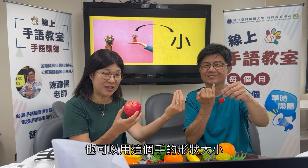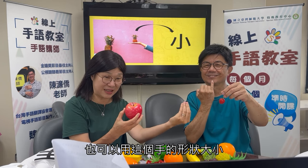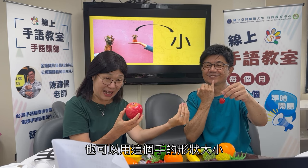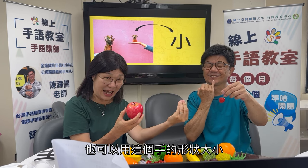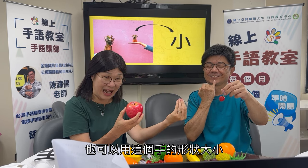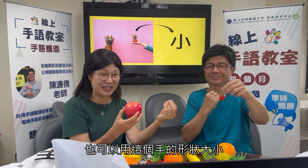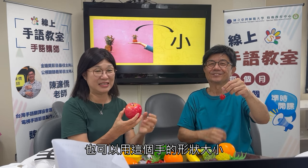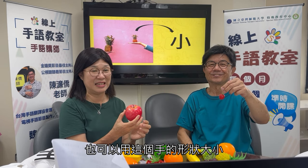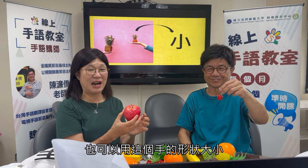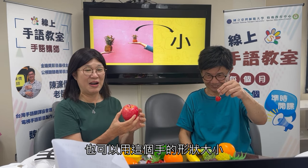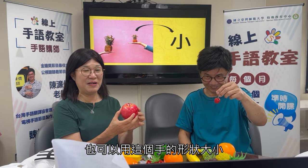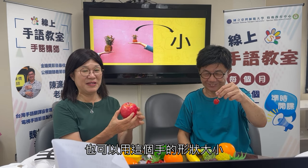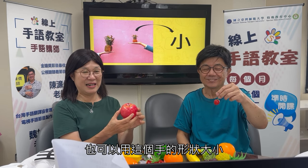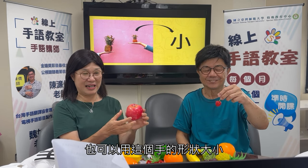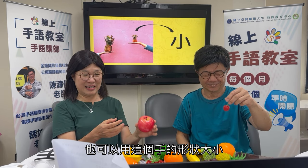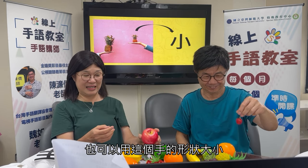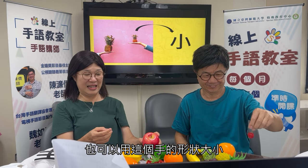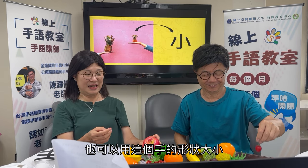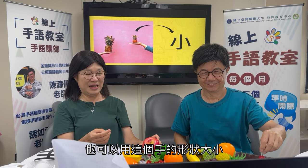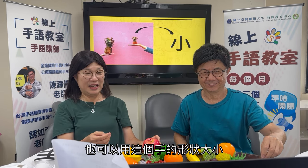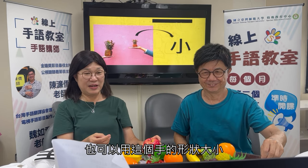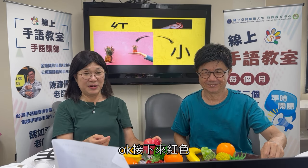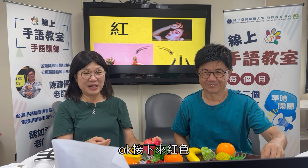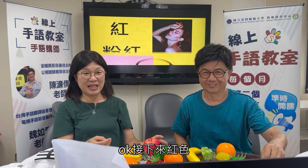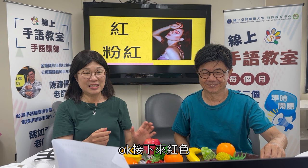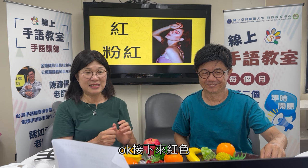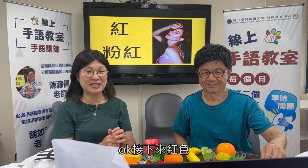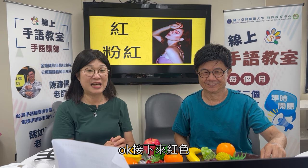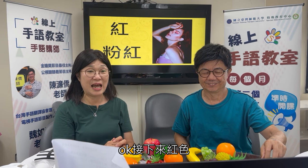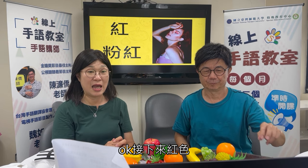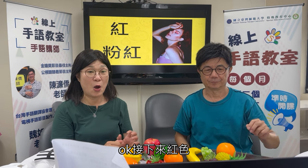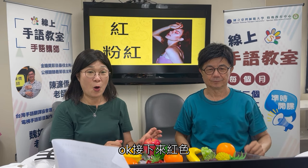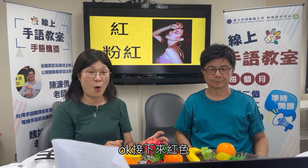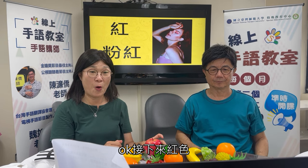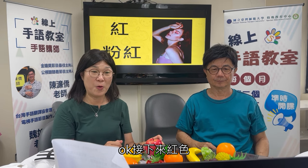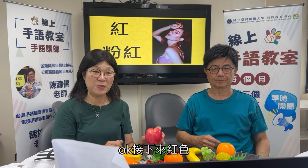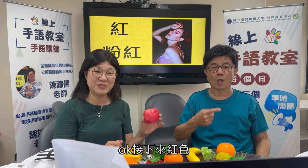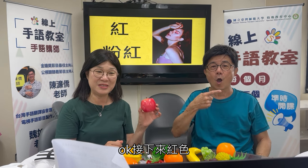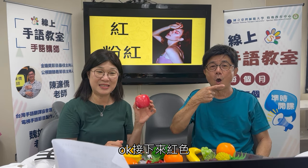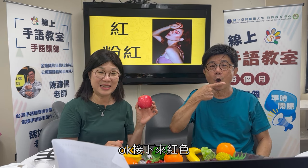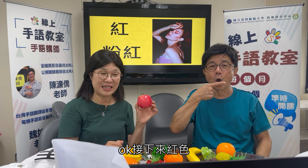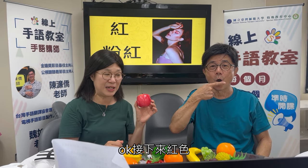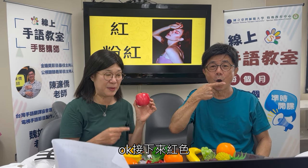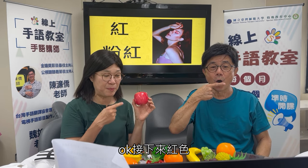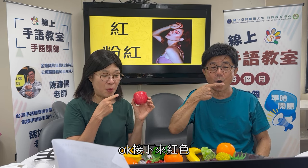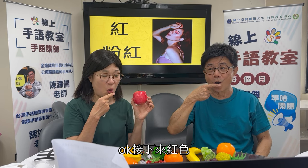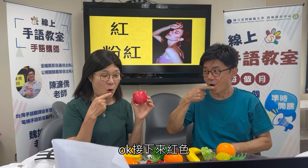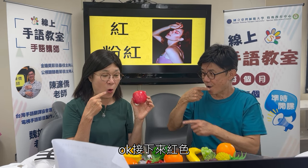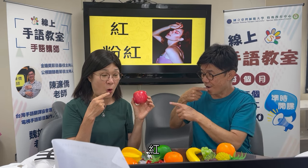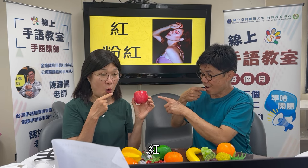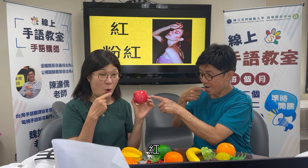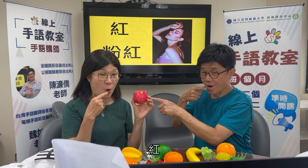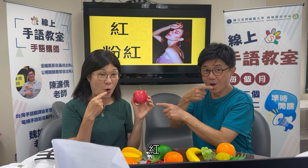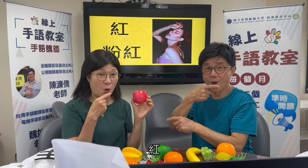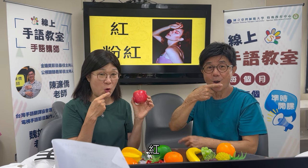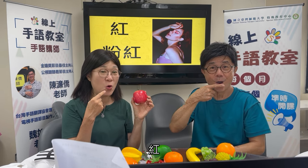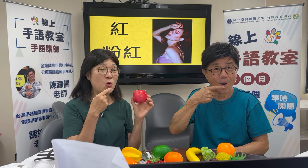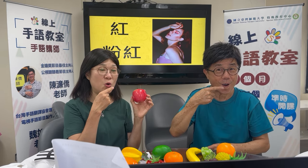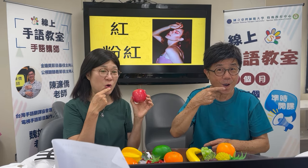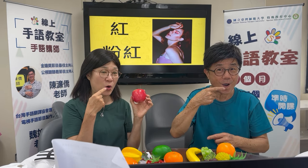大小。OK， 接下来红色，红，